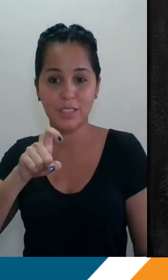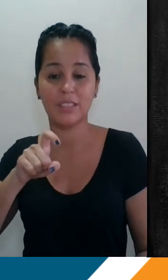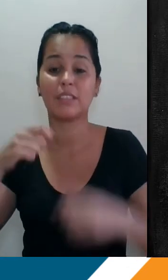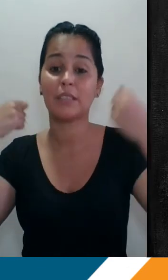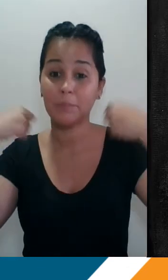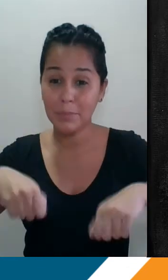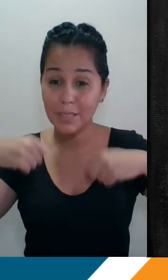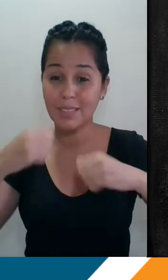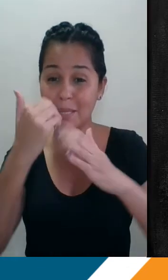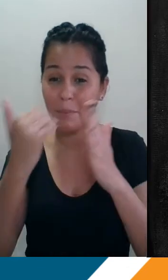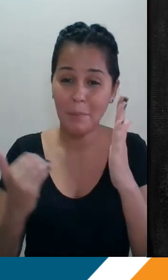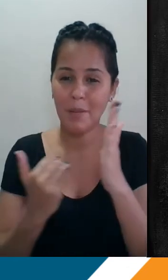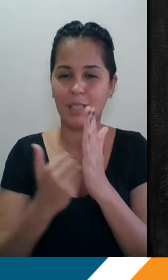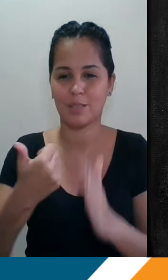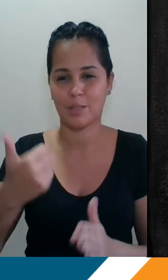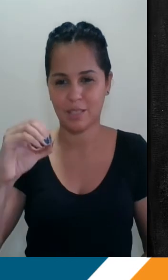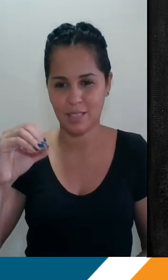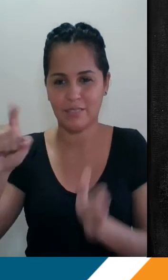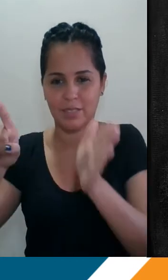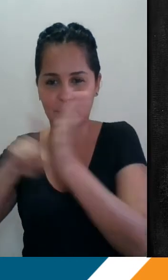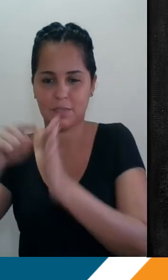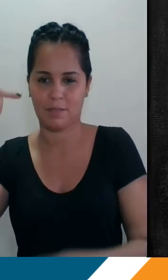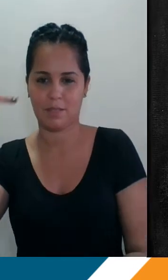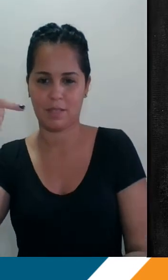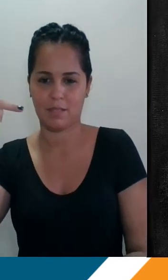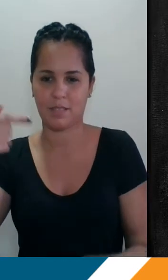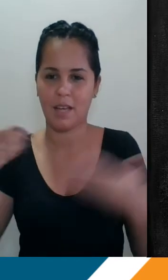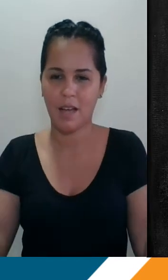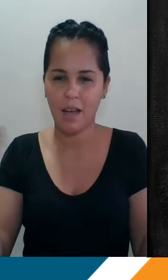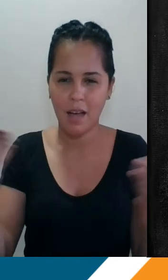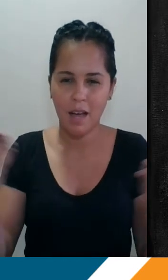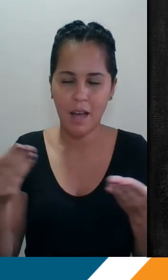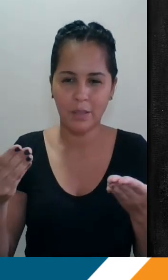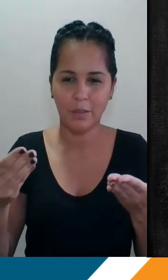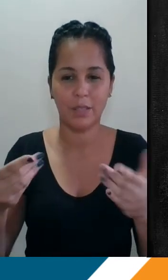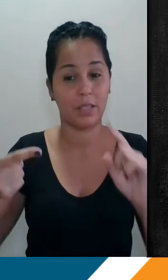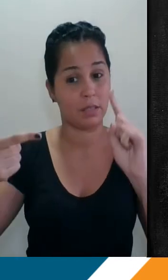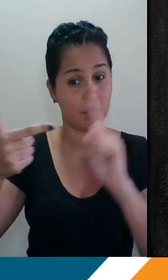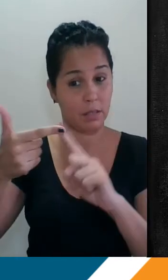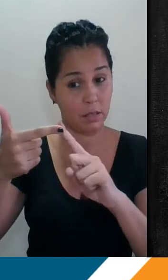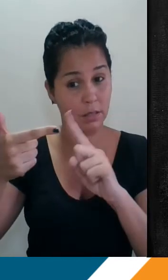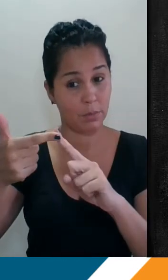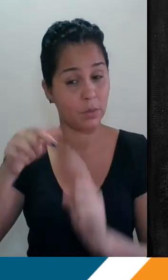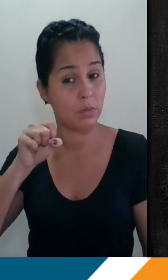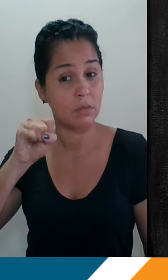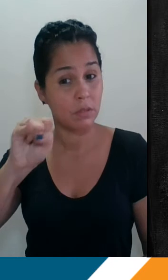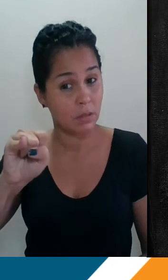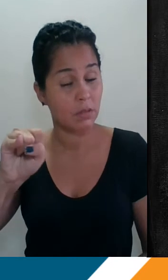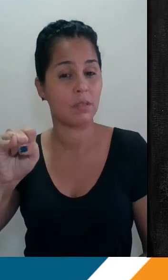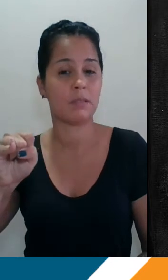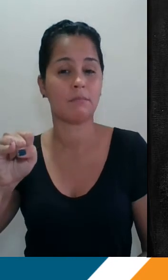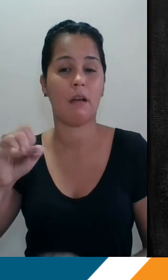ser menor que 10 elevado a menos 7. Então agora eu vou pegar a minha segunda condição, que é que